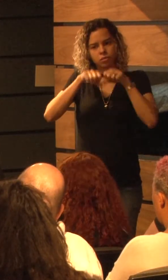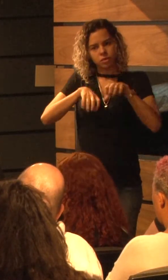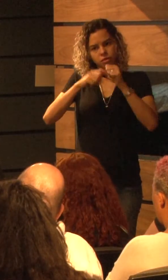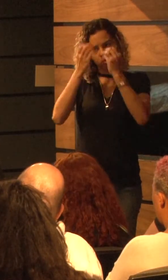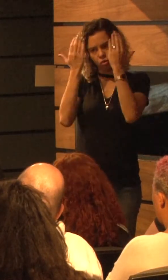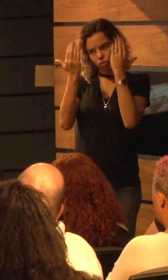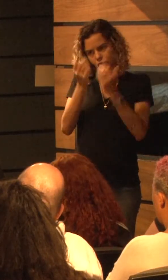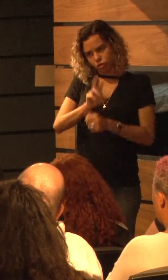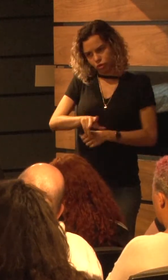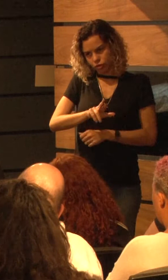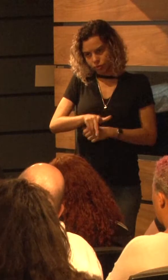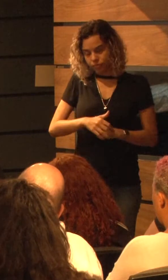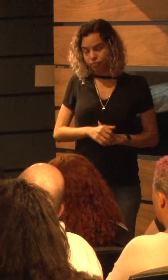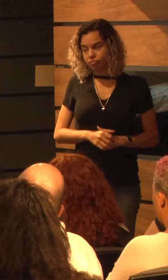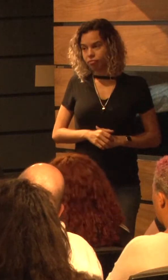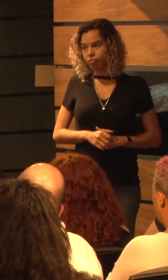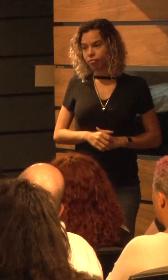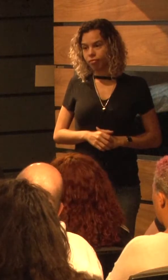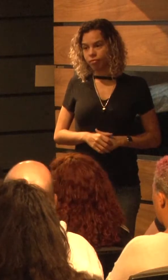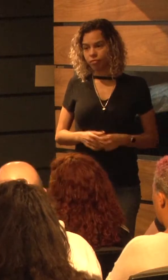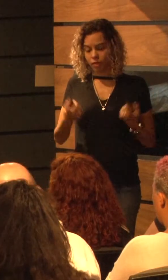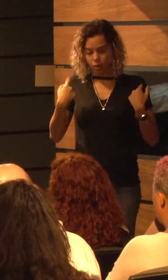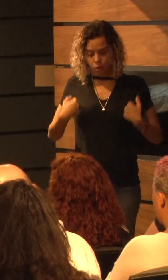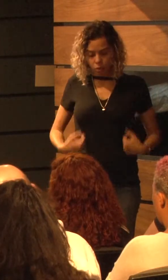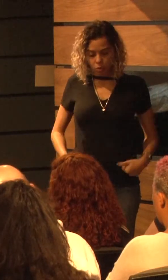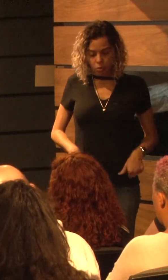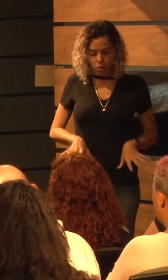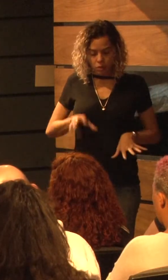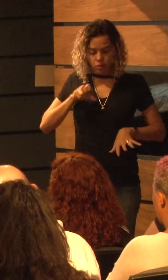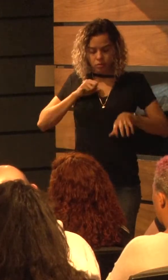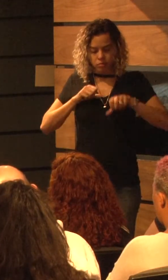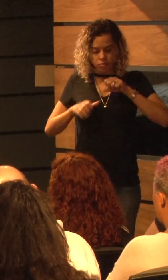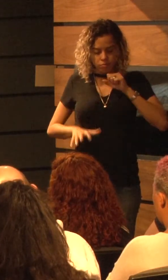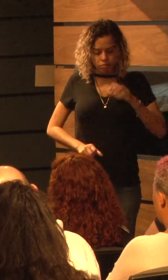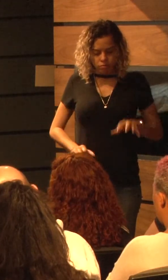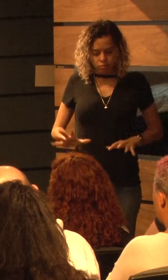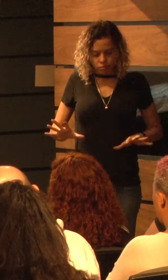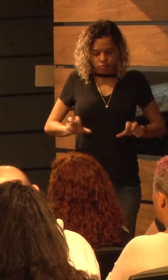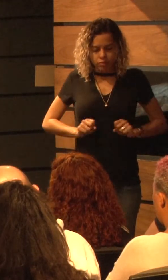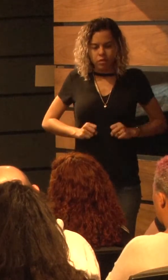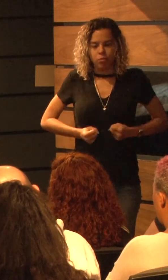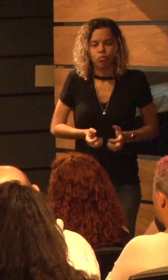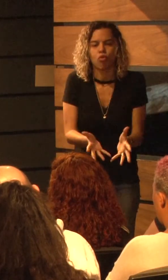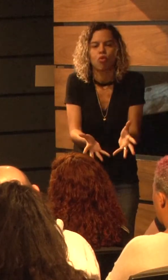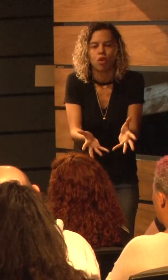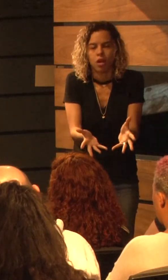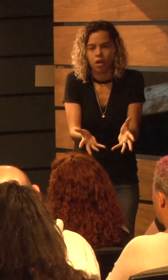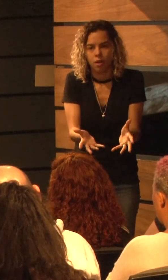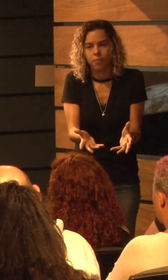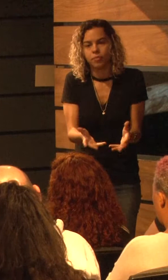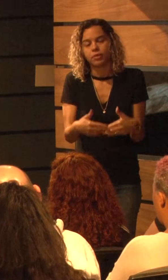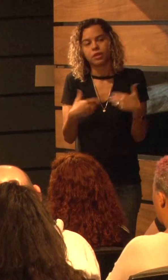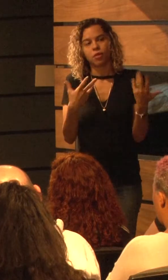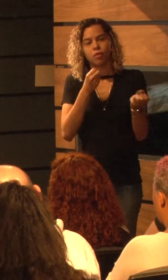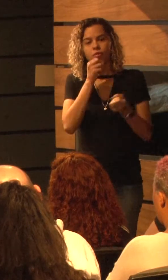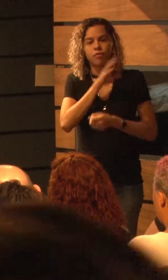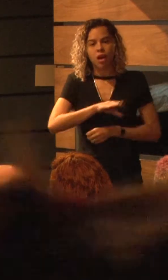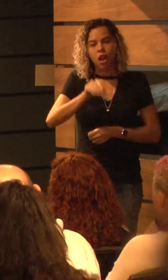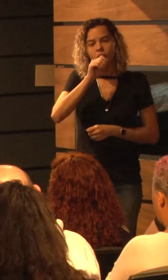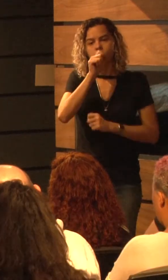psicologia. E quando a gente acessa, a gente aproxima da gente, a gente escapa. Então, na verdade, o ato de fala vai ser